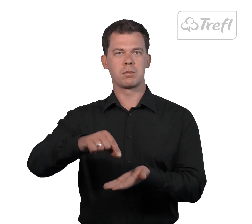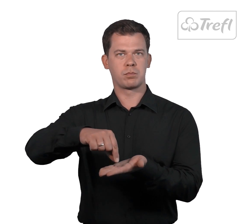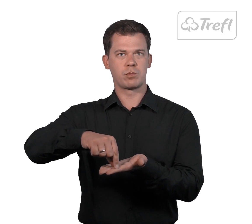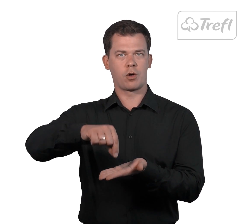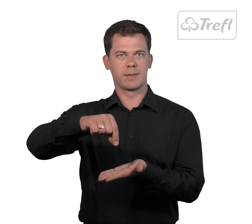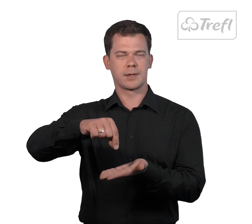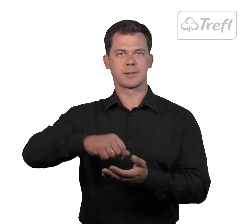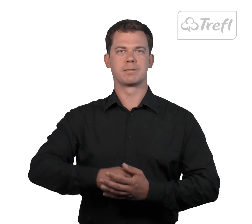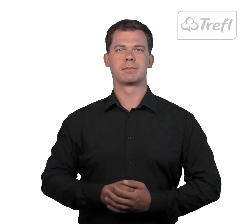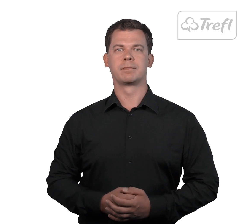Pionek.